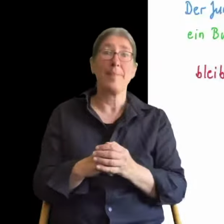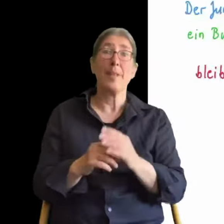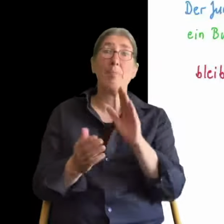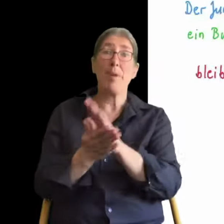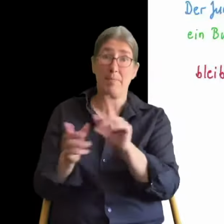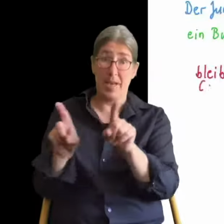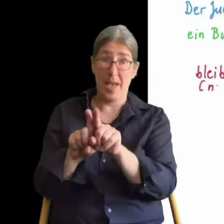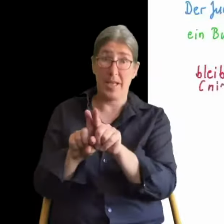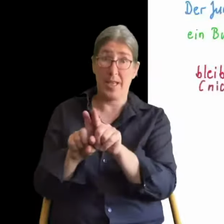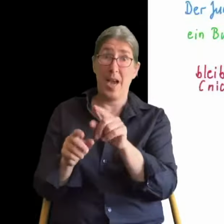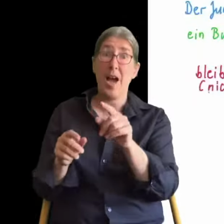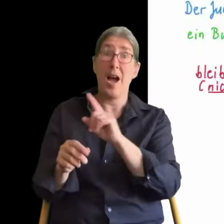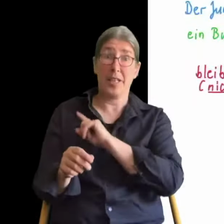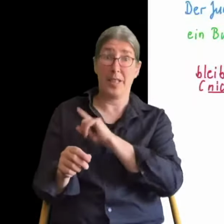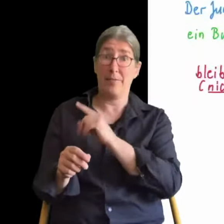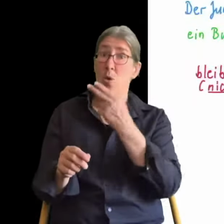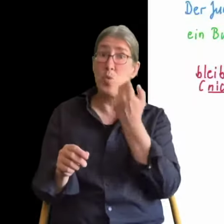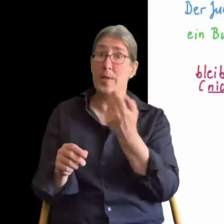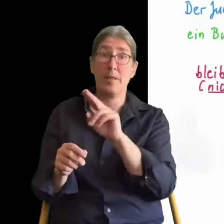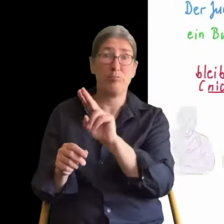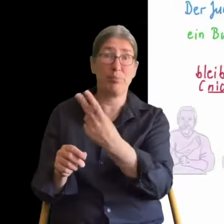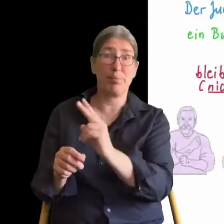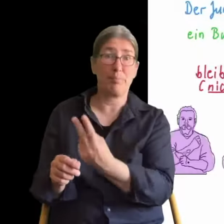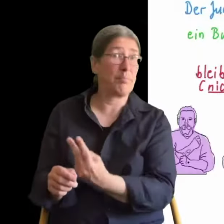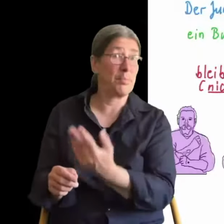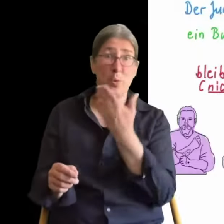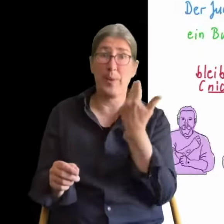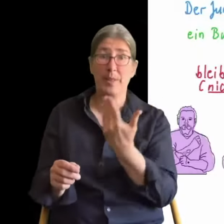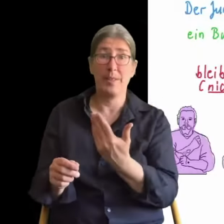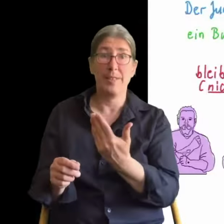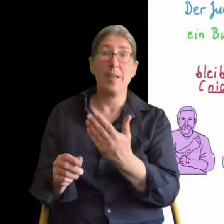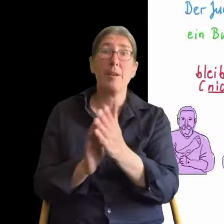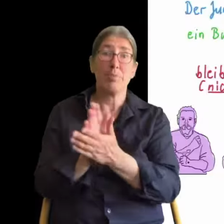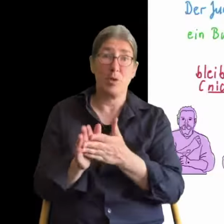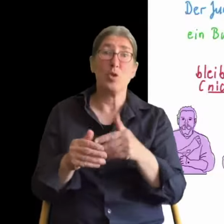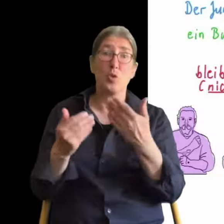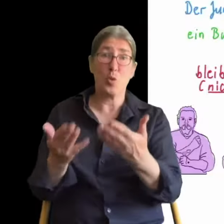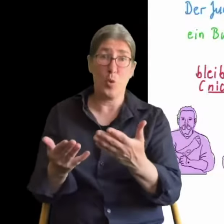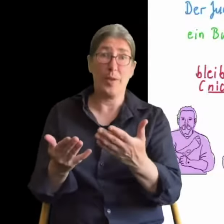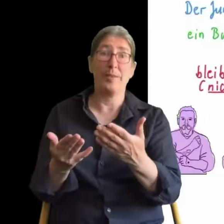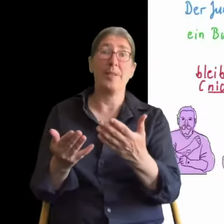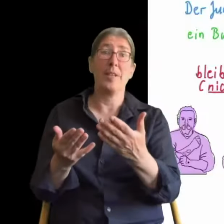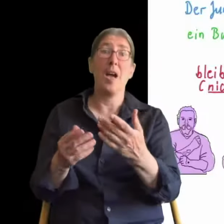bleiben gleich, die Adjektive, die werden nicht dekliniert. Die Gebärde geht so.